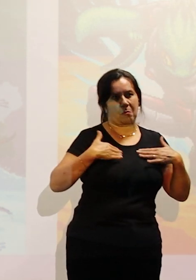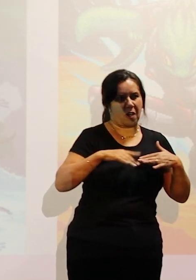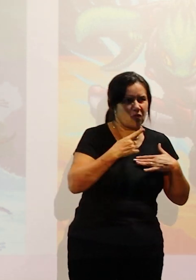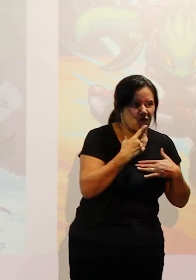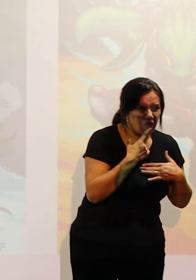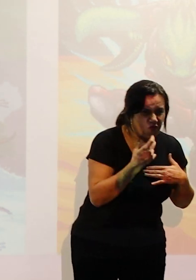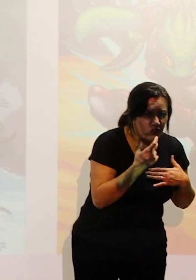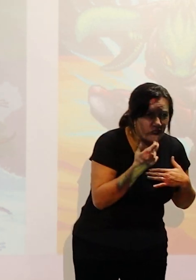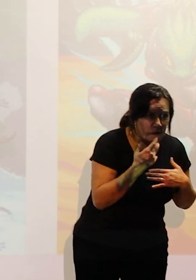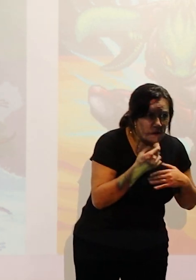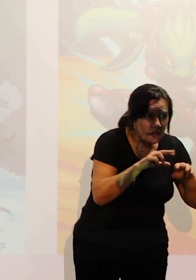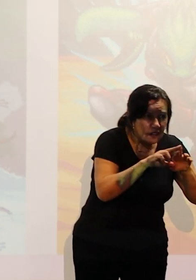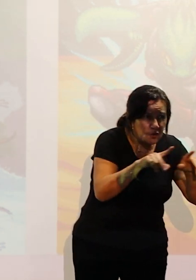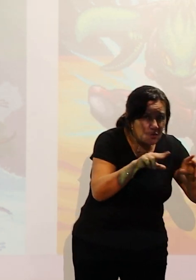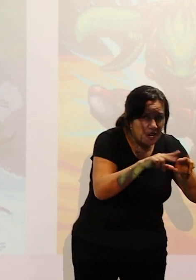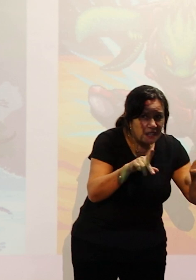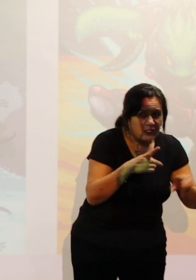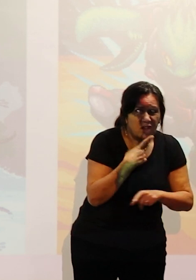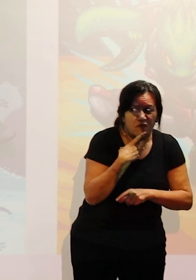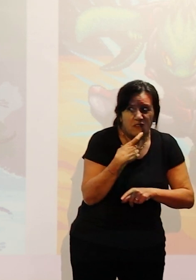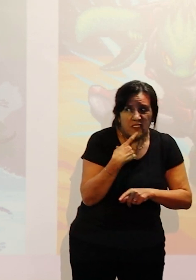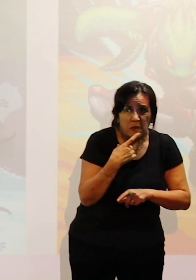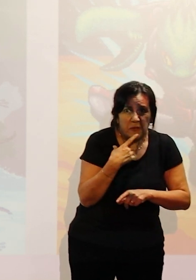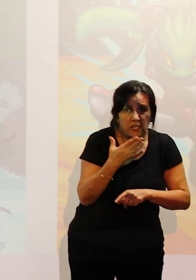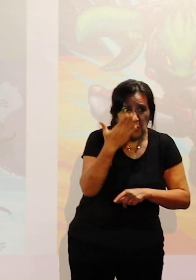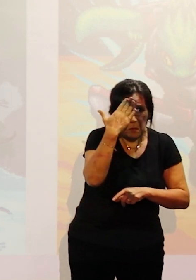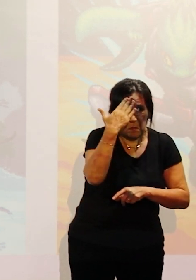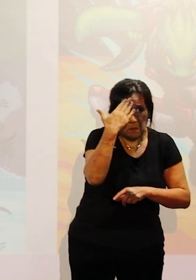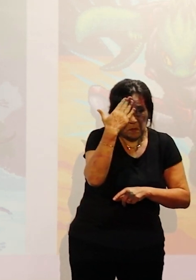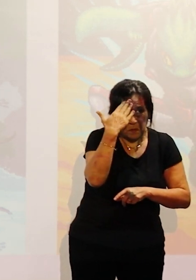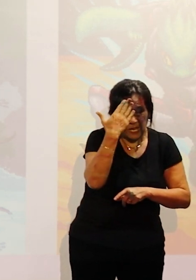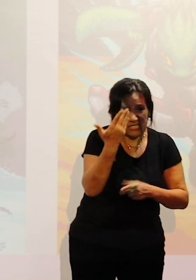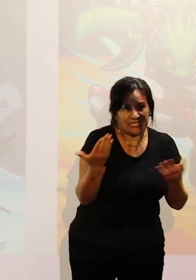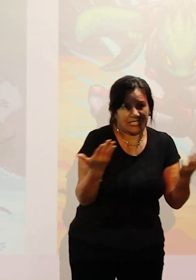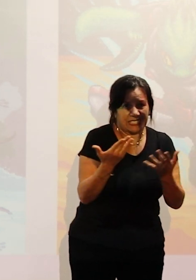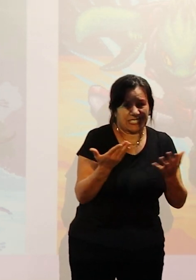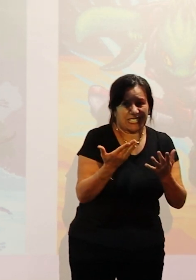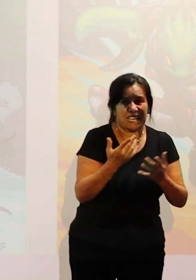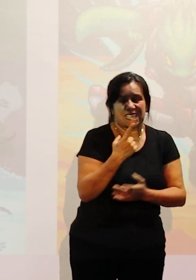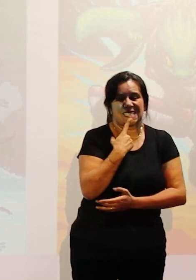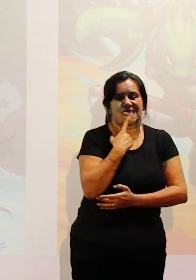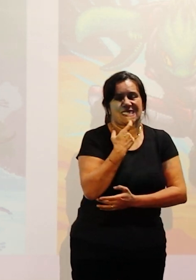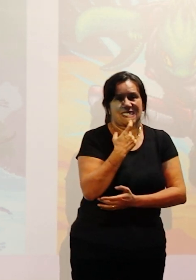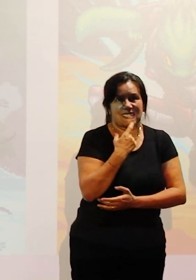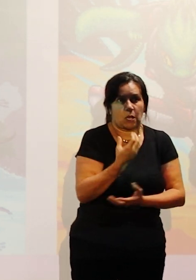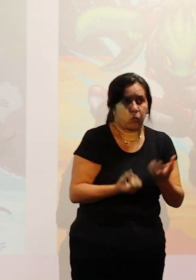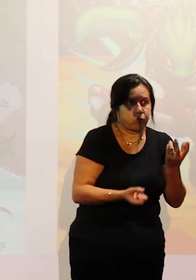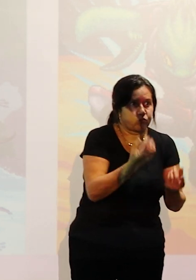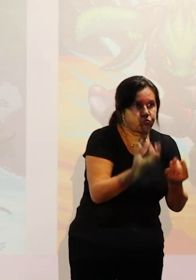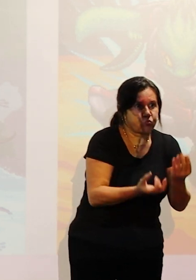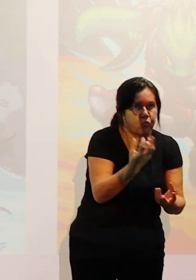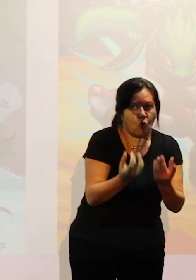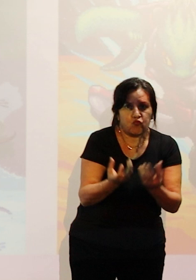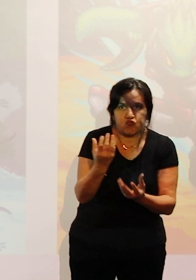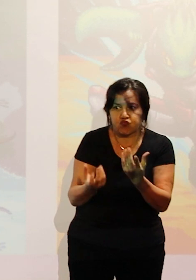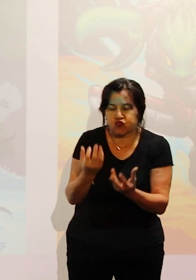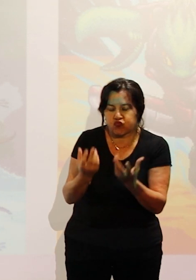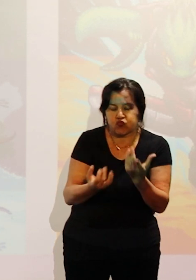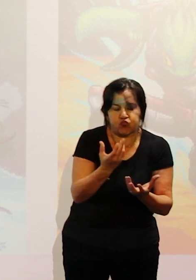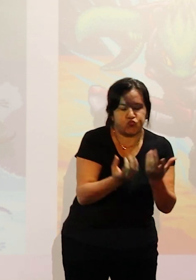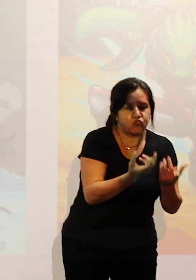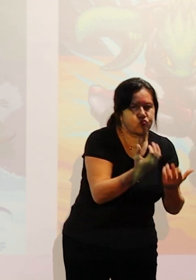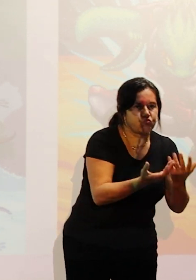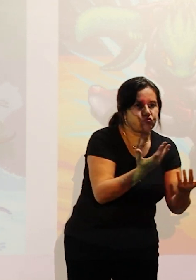vermelho, ele te leva muito para a ação, o vermelho é muito uma coisa também que você pensa em fogo, em